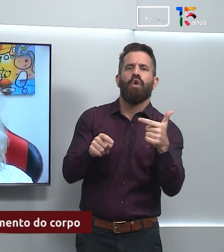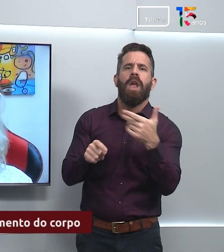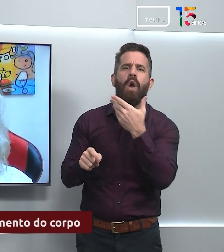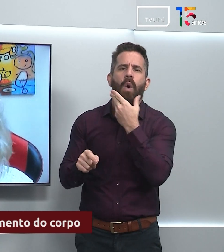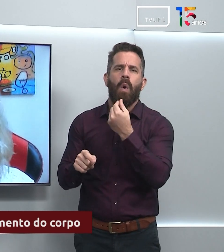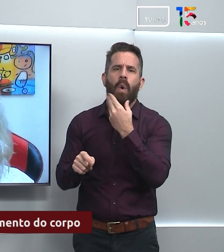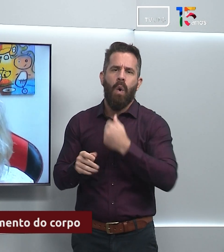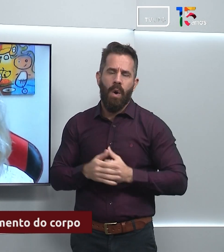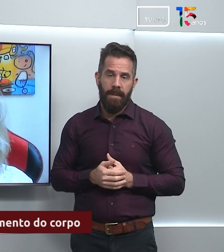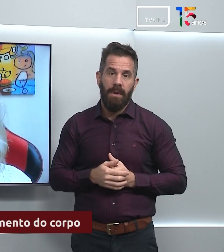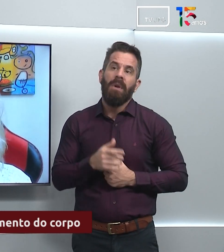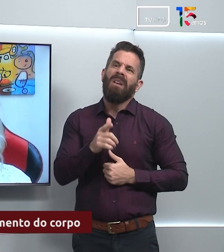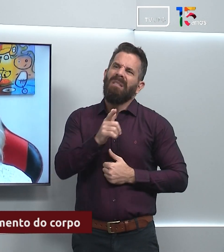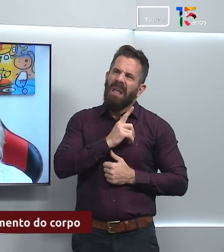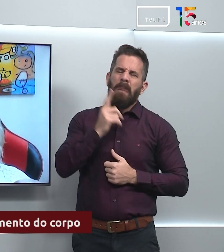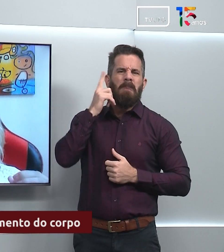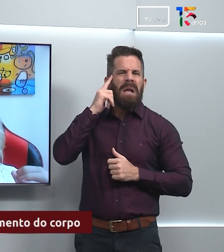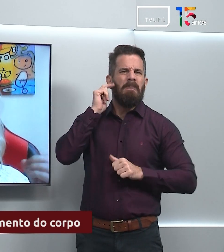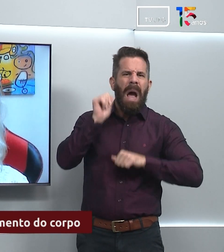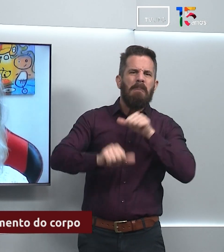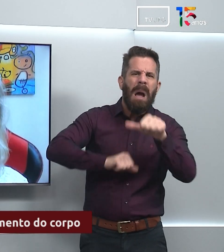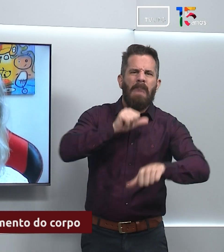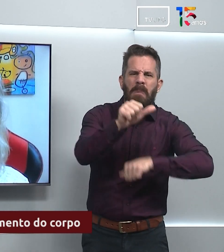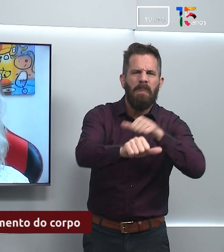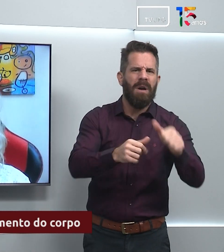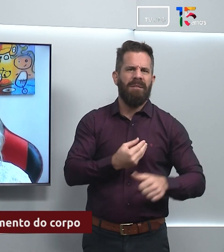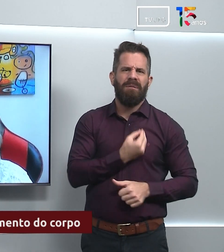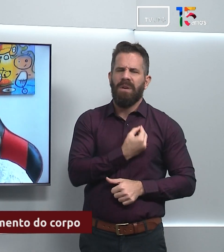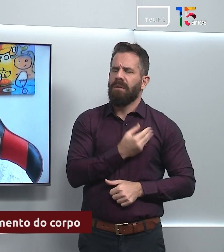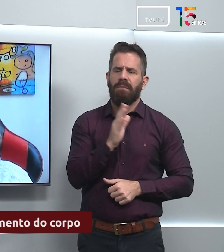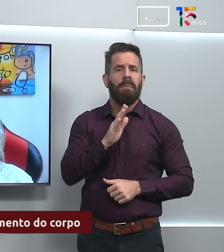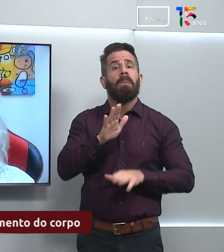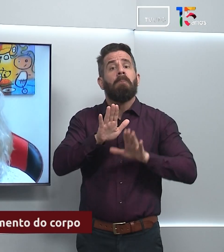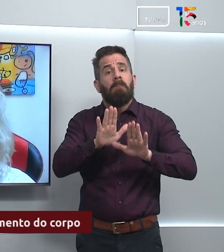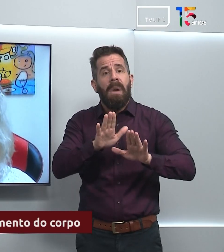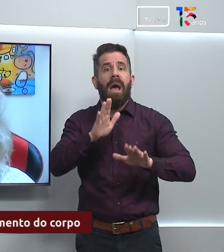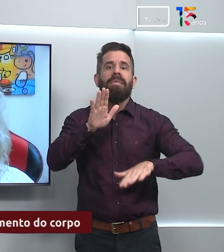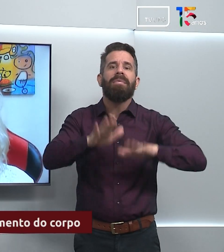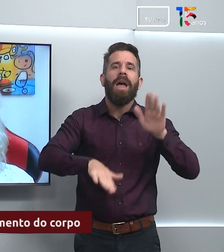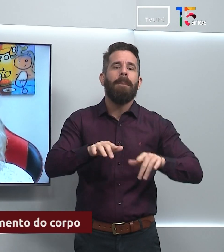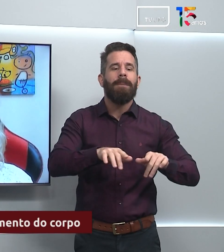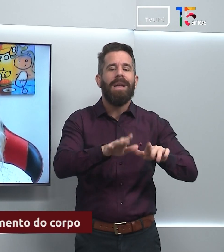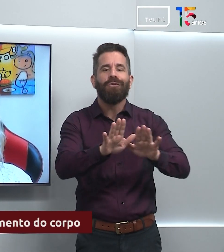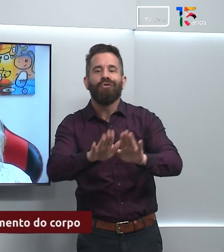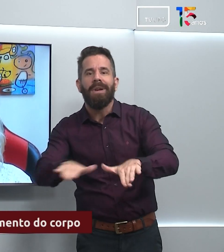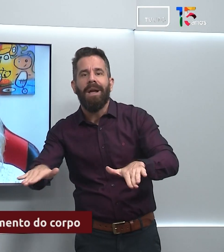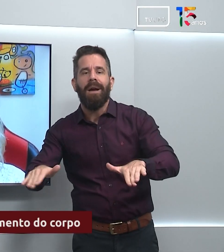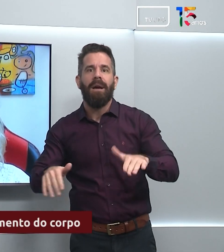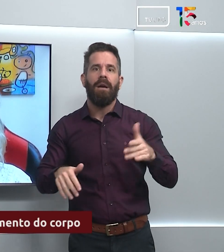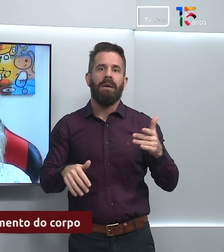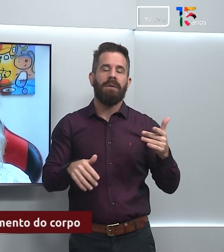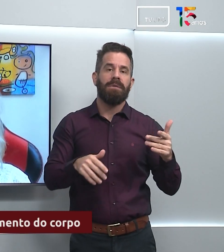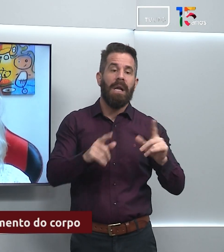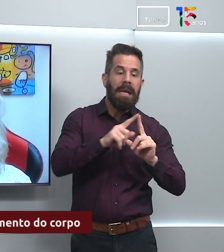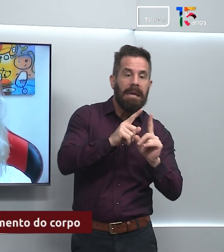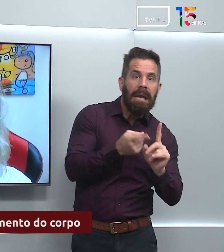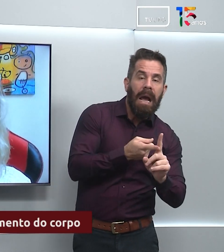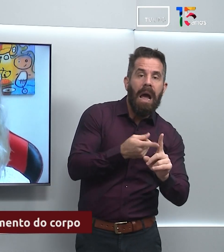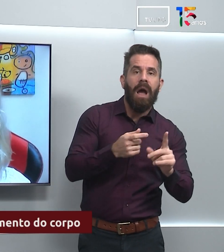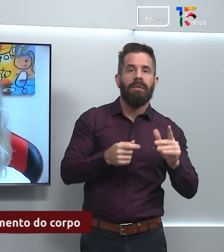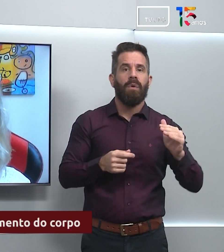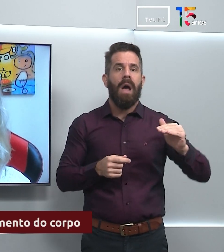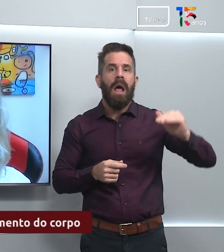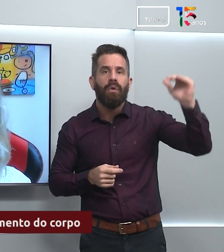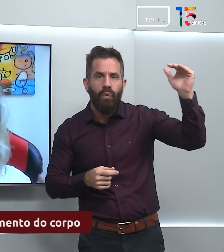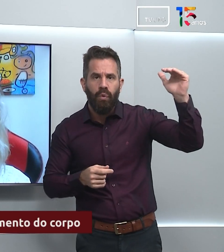da vida, mas existem um pouquinho de diferenças dependendo se você é criança, se você está grávida, nos adultos. E a gente tem que